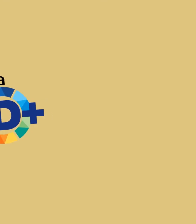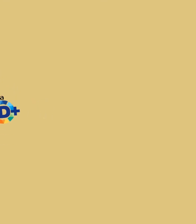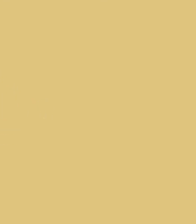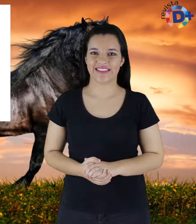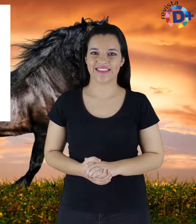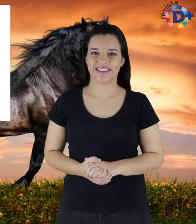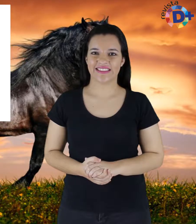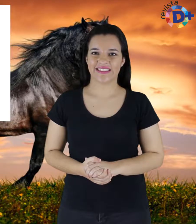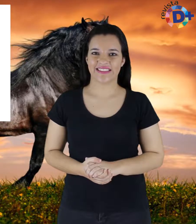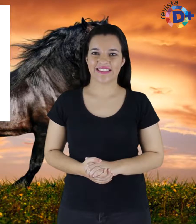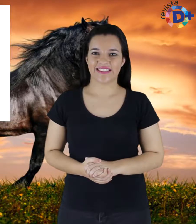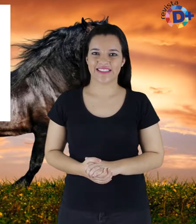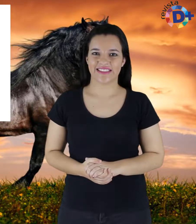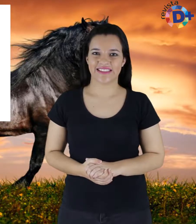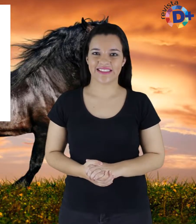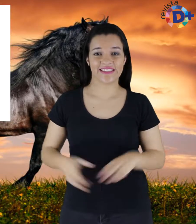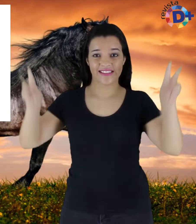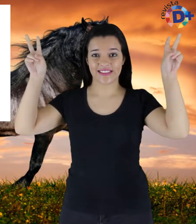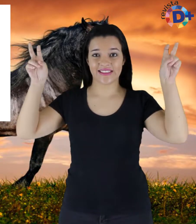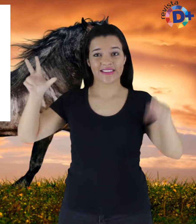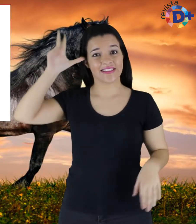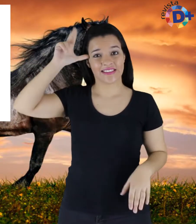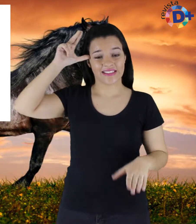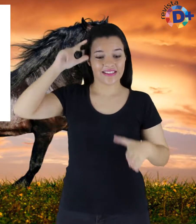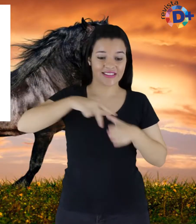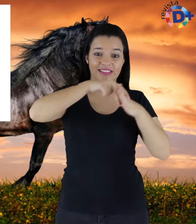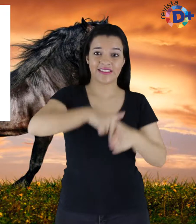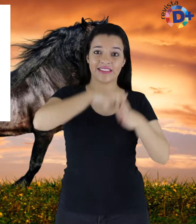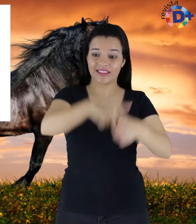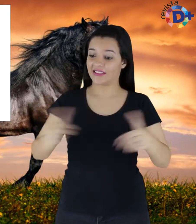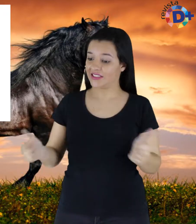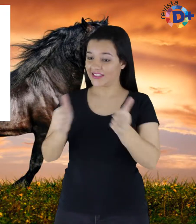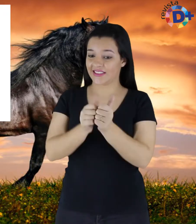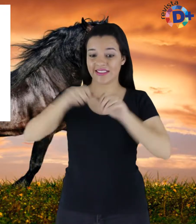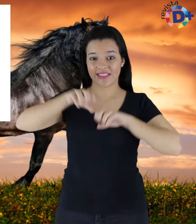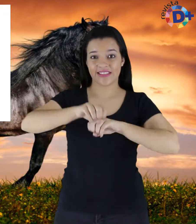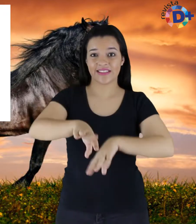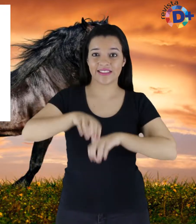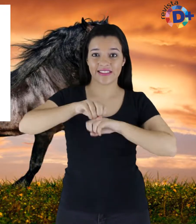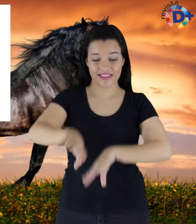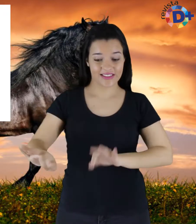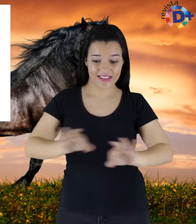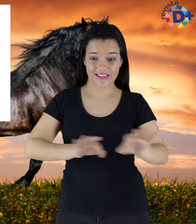e por terapia e educação o projeto beneficia crianças